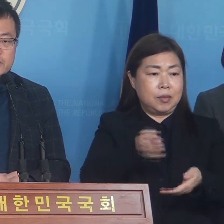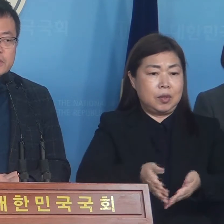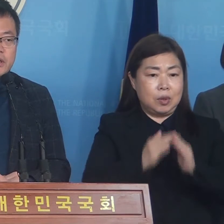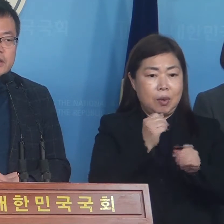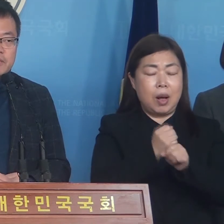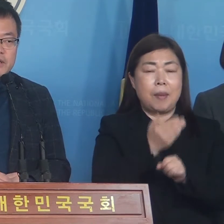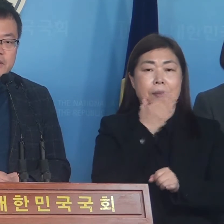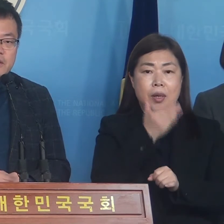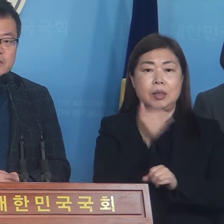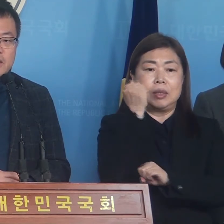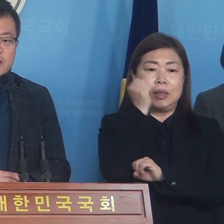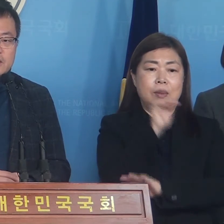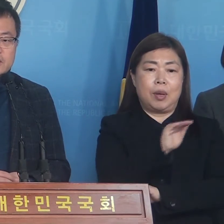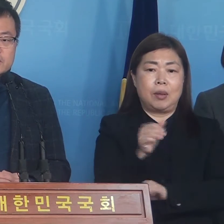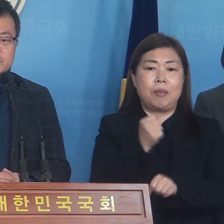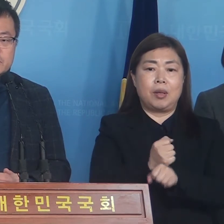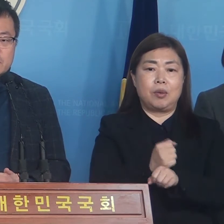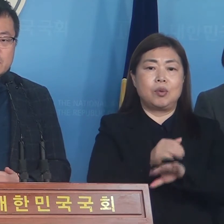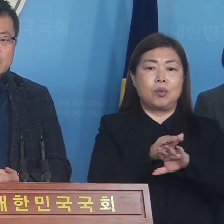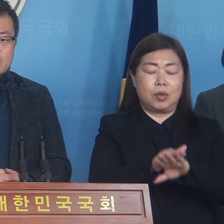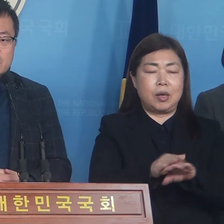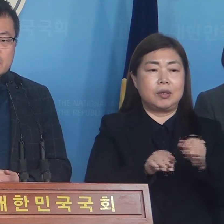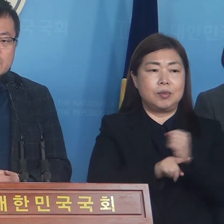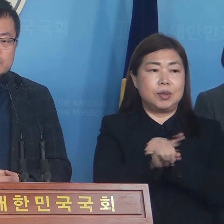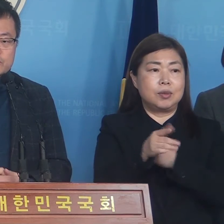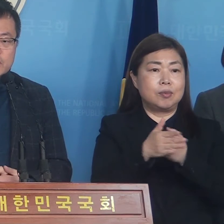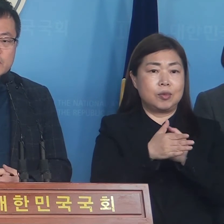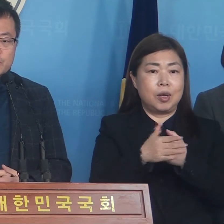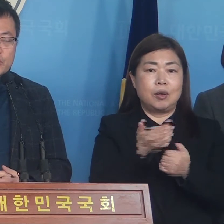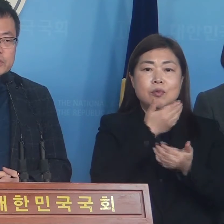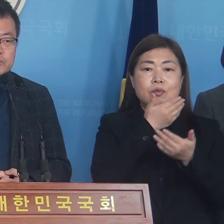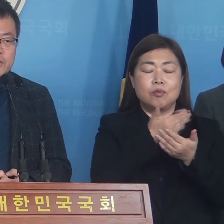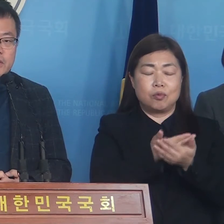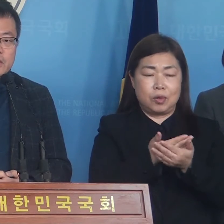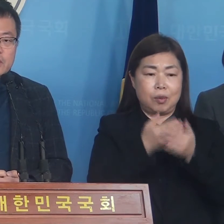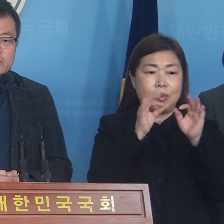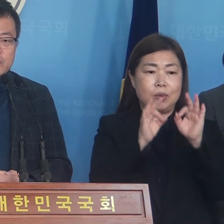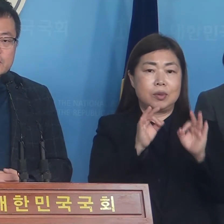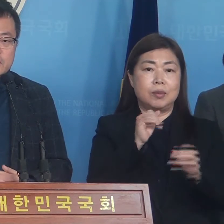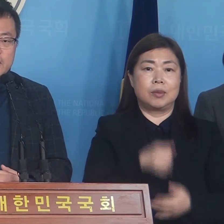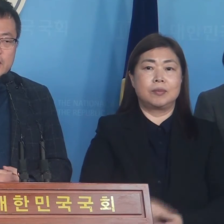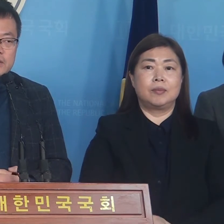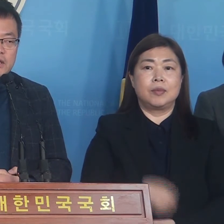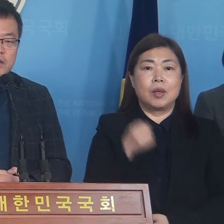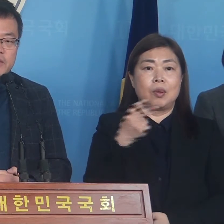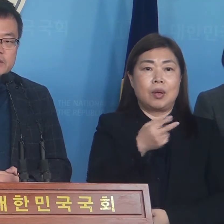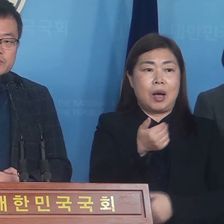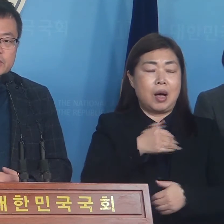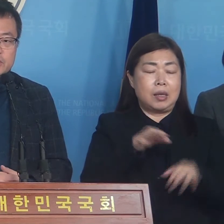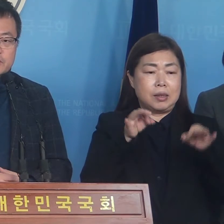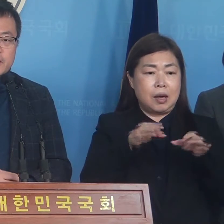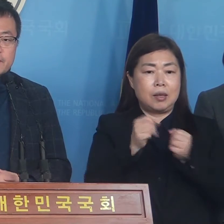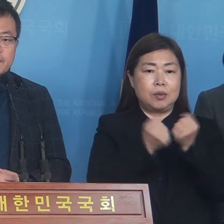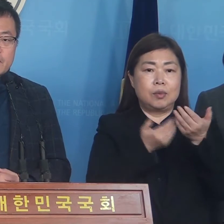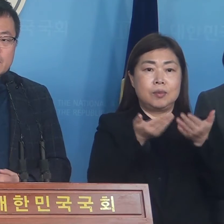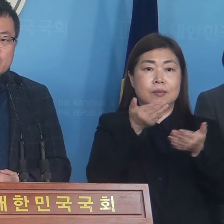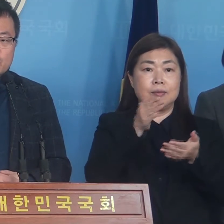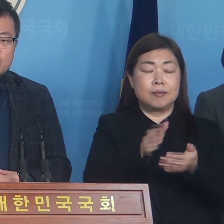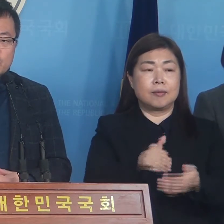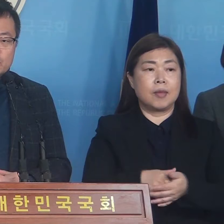수립될 수 있는 기반이 생겼다라는 의미에서 중요하게 보고 있습니다. 또한 아까 잠깐